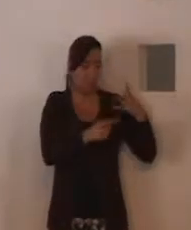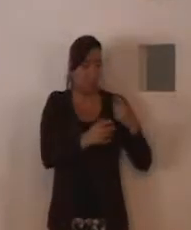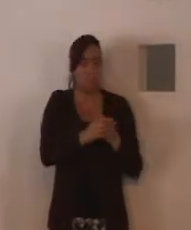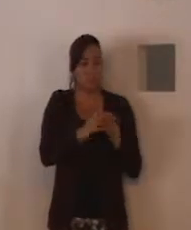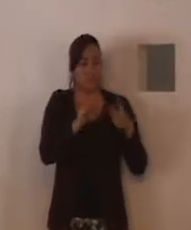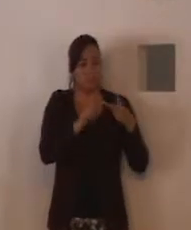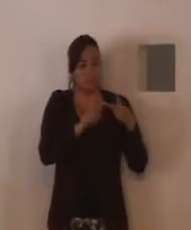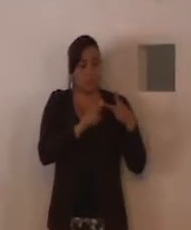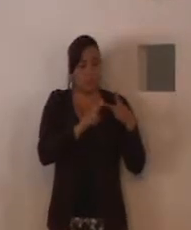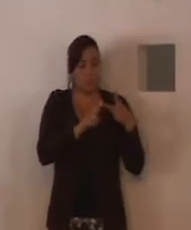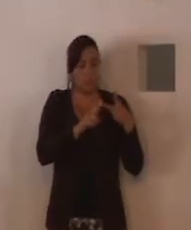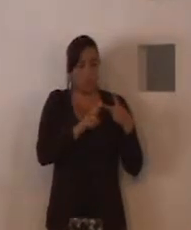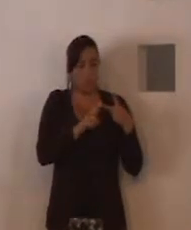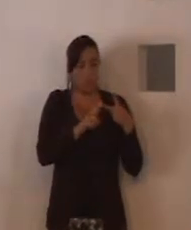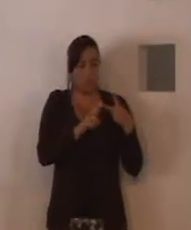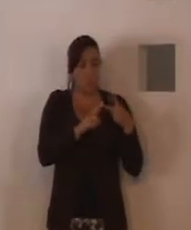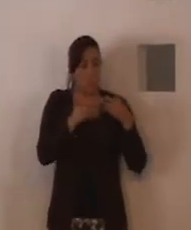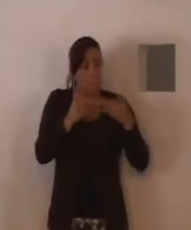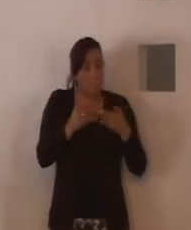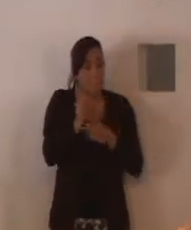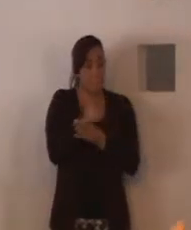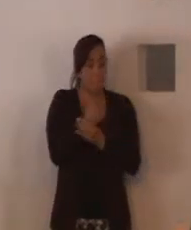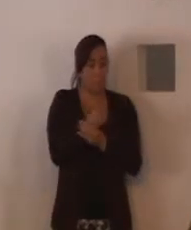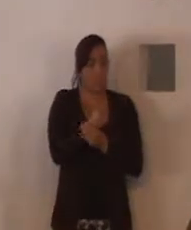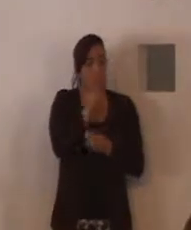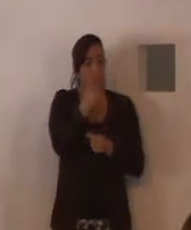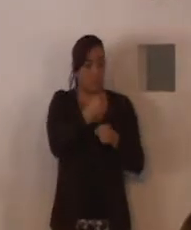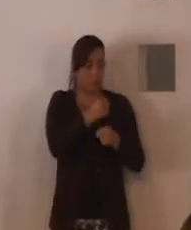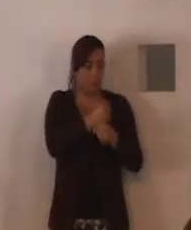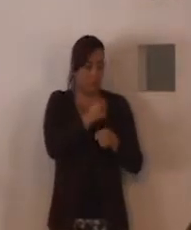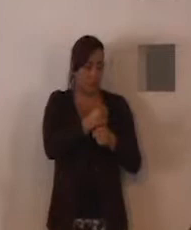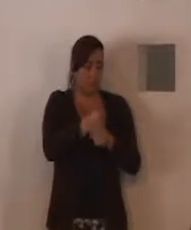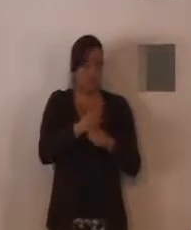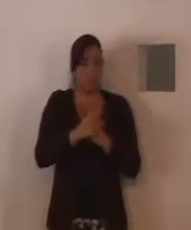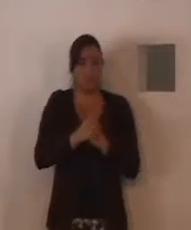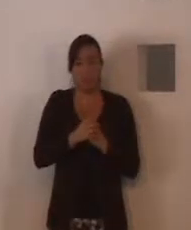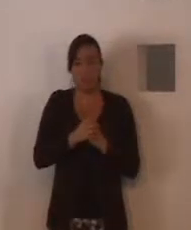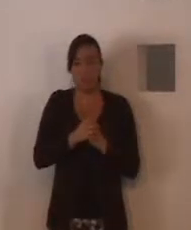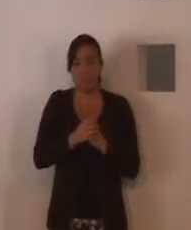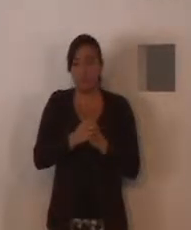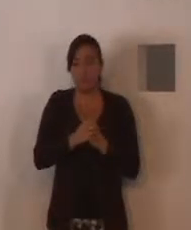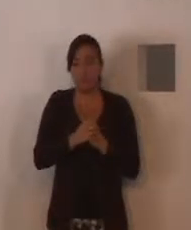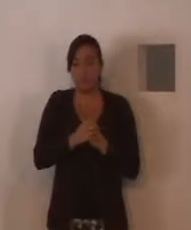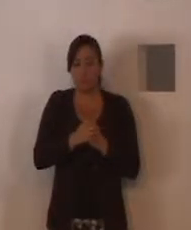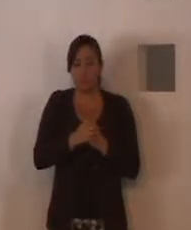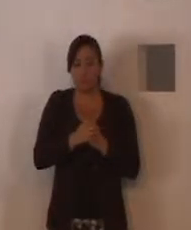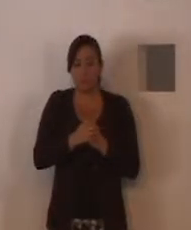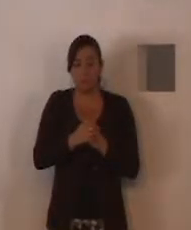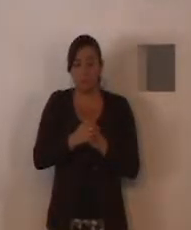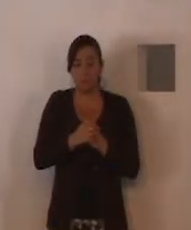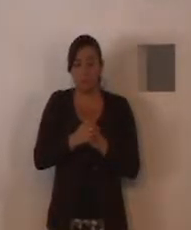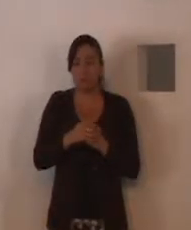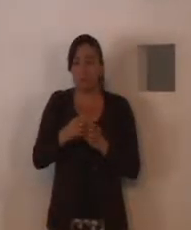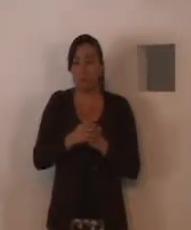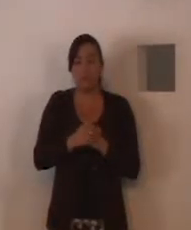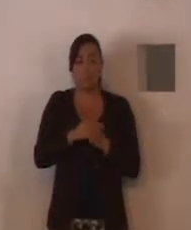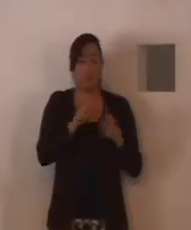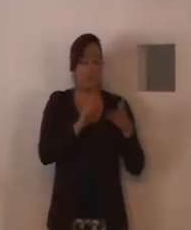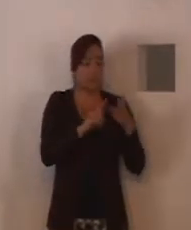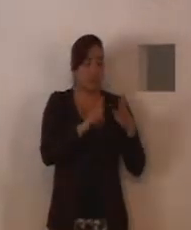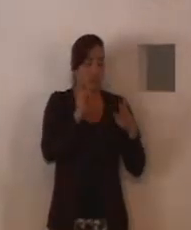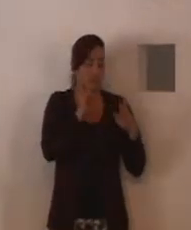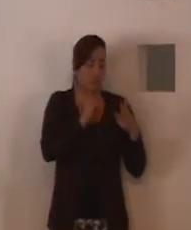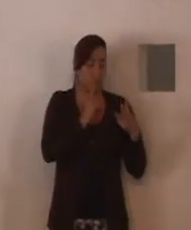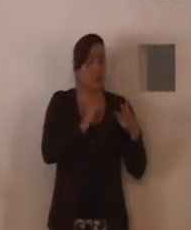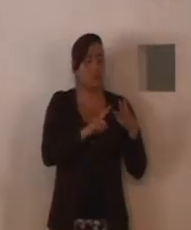la limitación motora con 10 trabajos. Luego viene la limitación